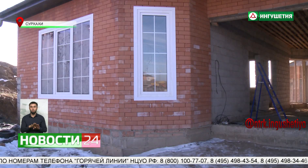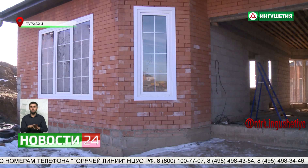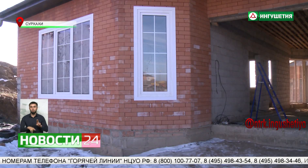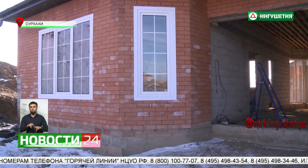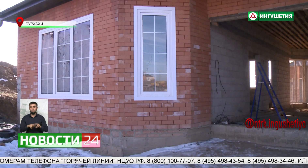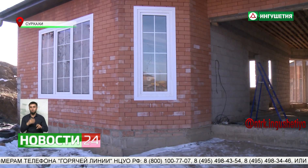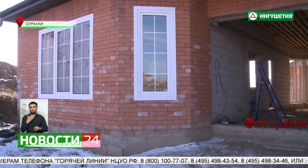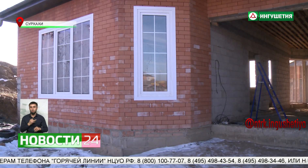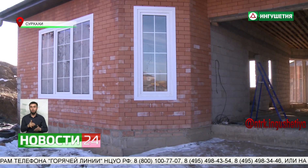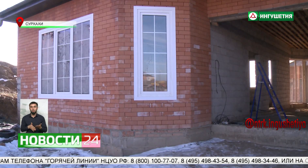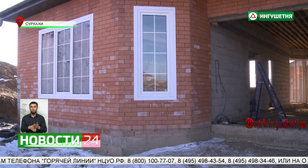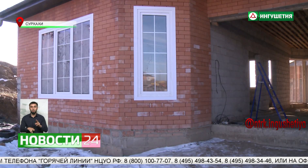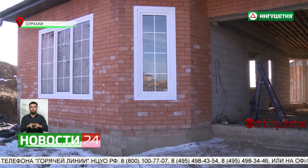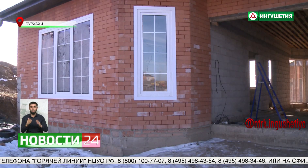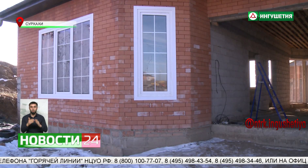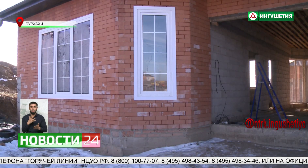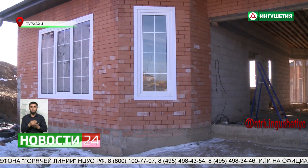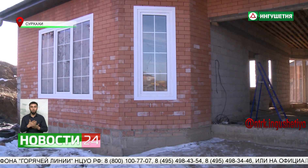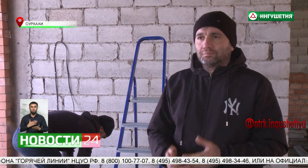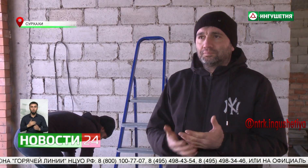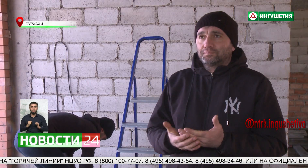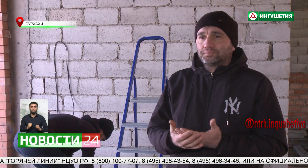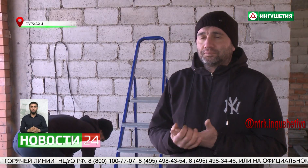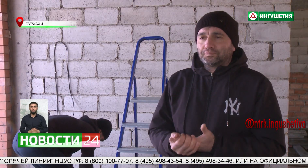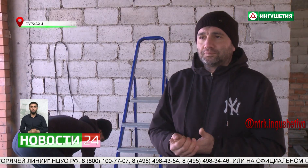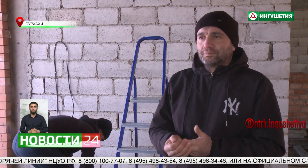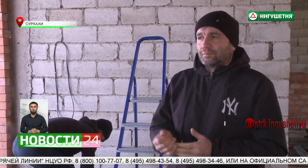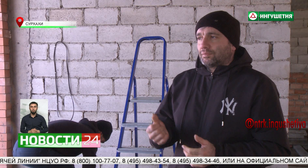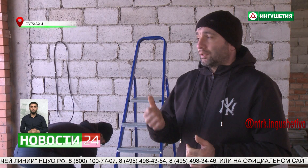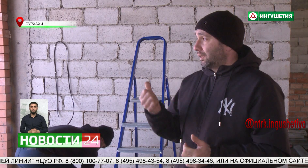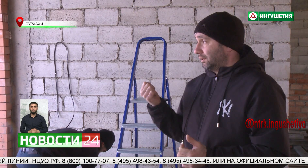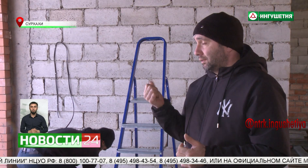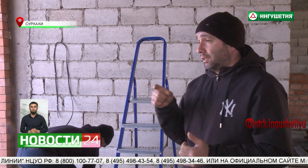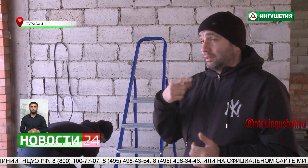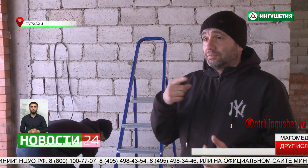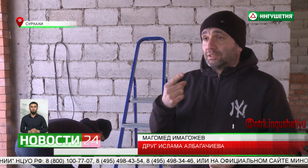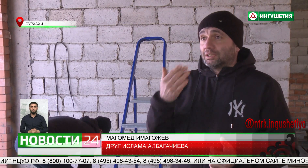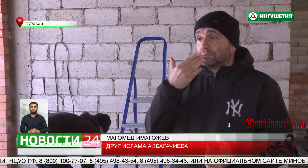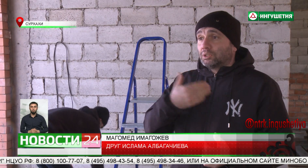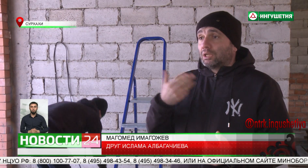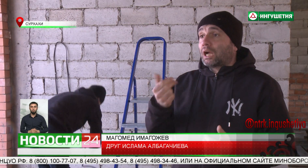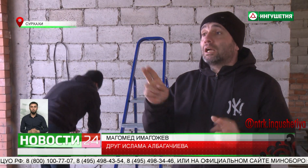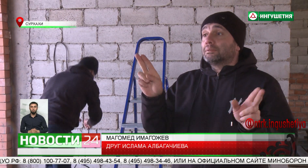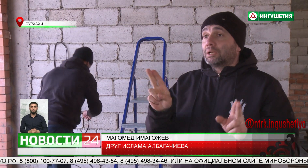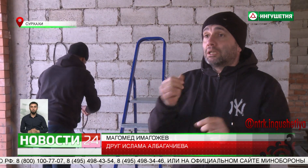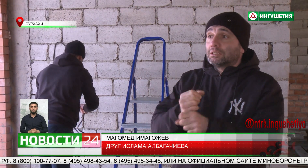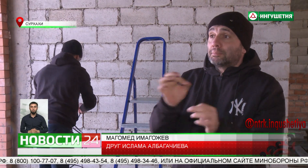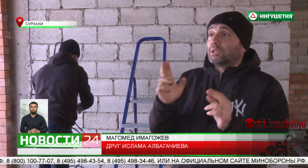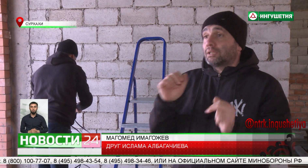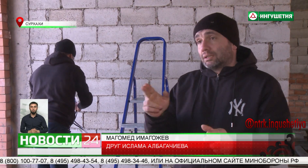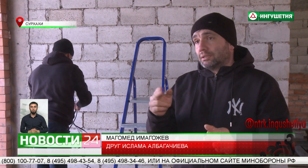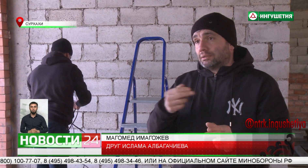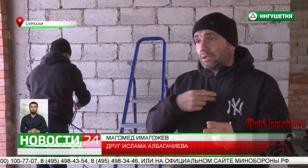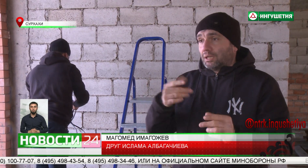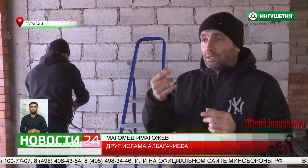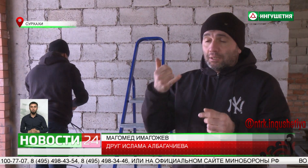строительством и помогает с возведением дома нашему герою. Мне часто Ислам звонит по видеосвязи и просит совета по